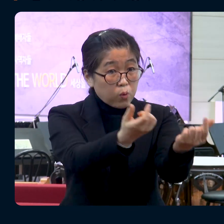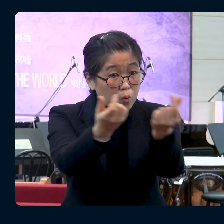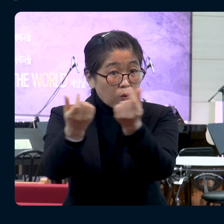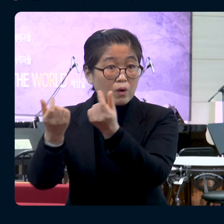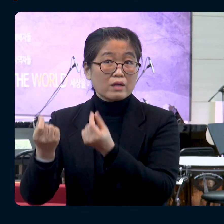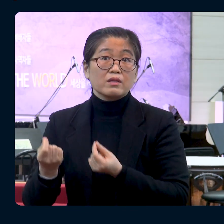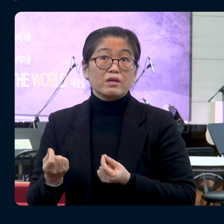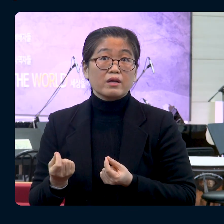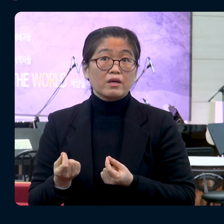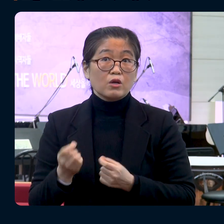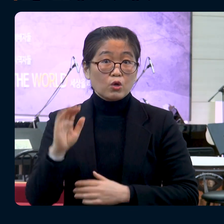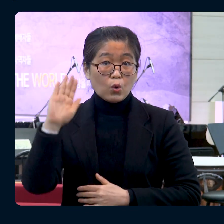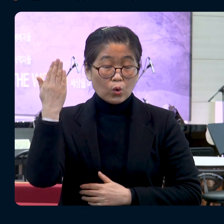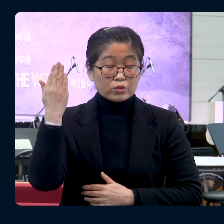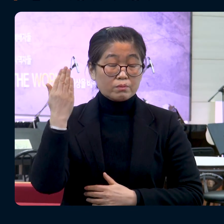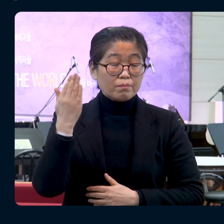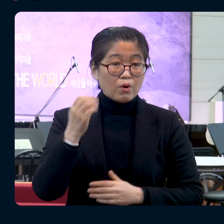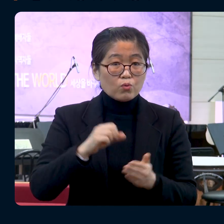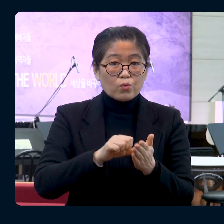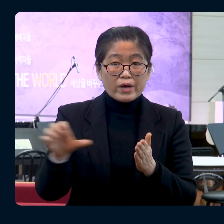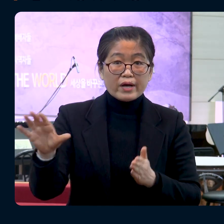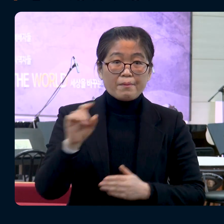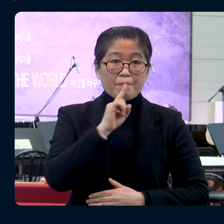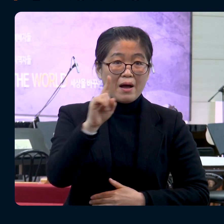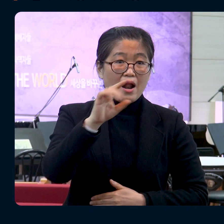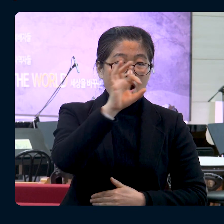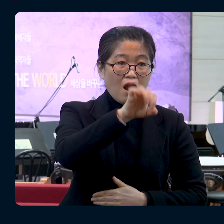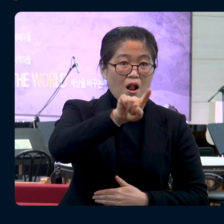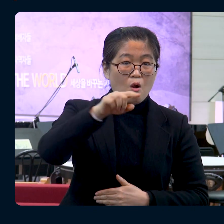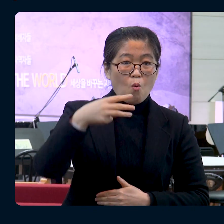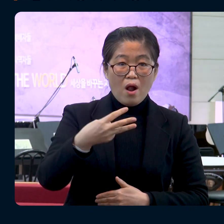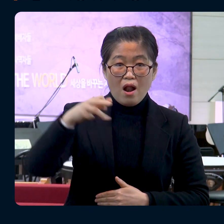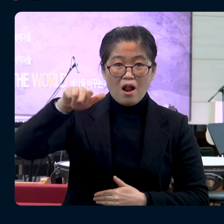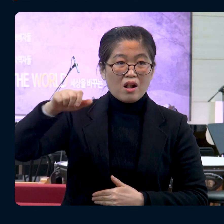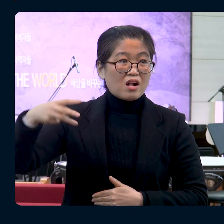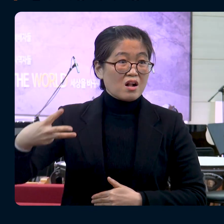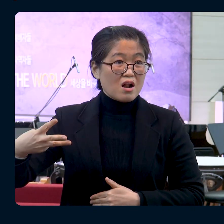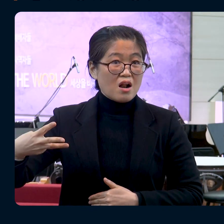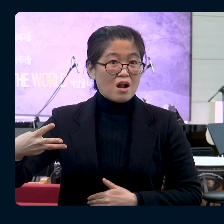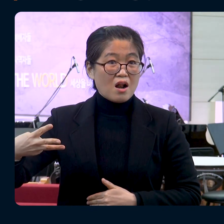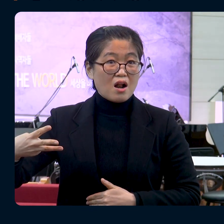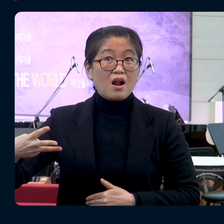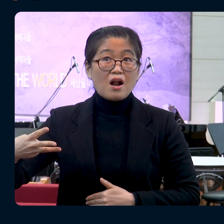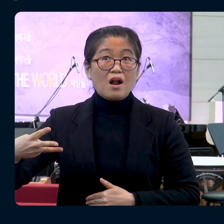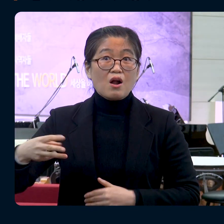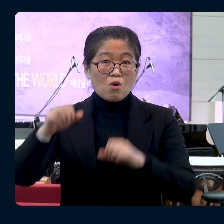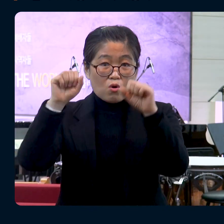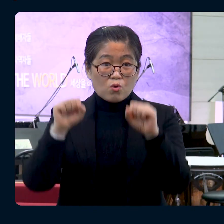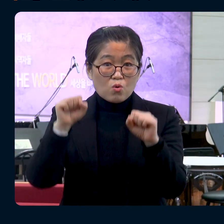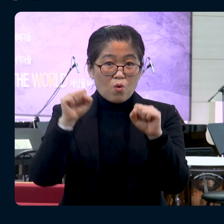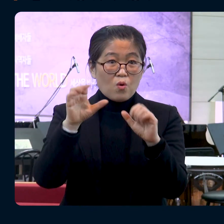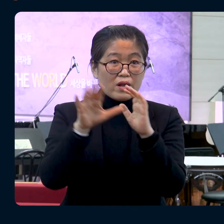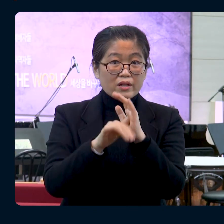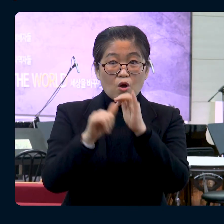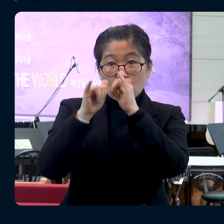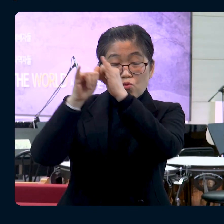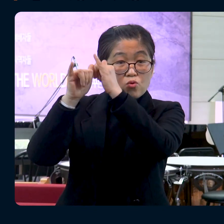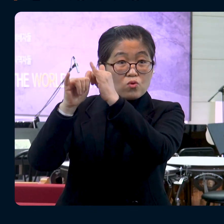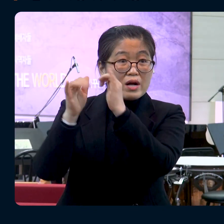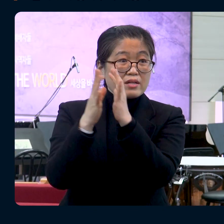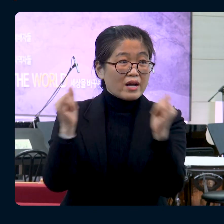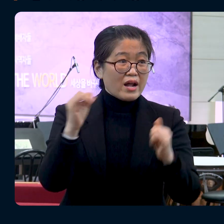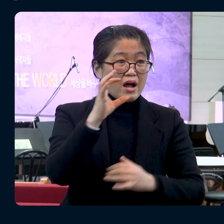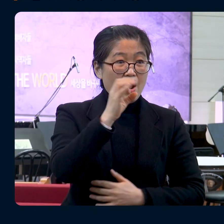요즘 유행하는 말로 월클이라는 것이 있습니다. 월클. 운동선수 중에서 혹은 또 어떤 분야에서 정말 뛰어난